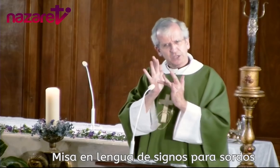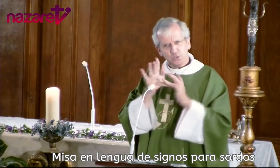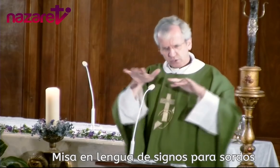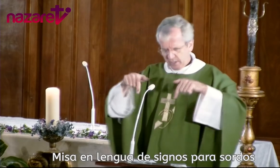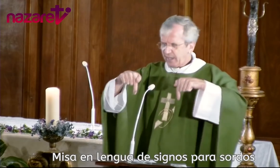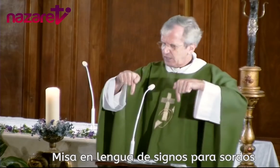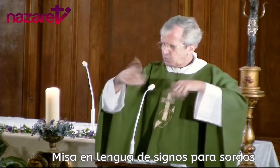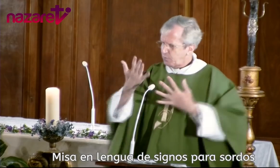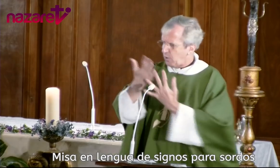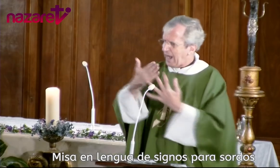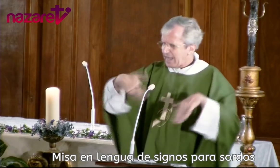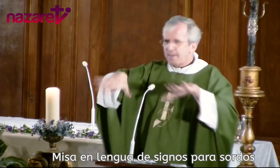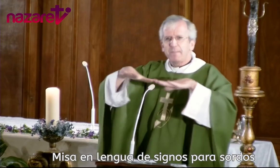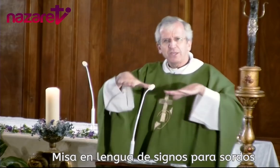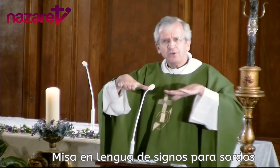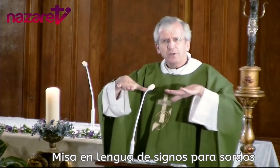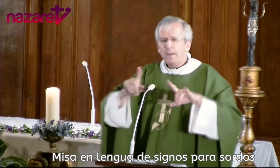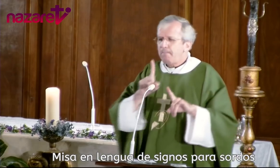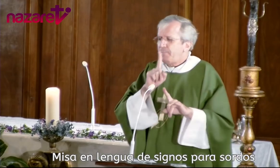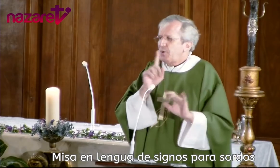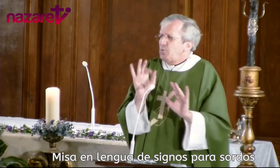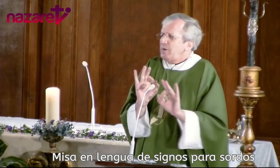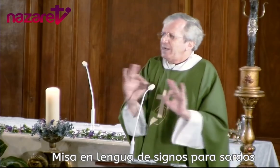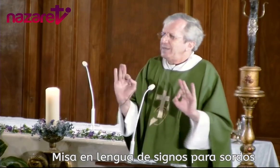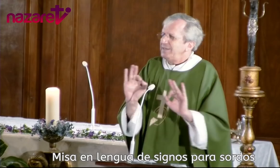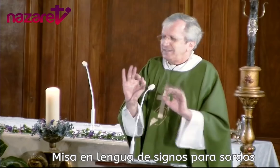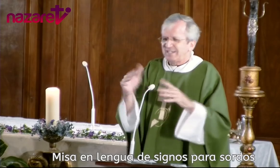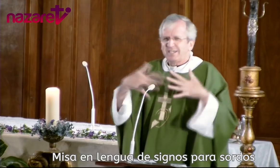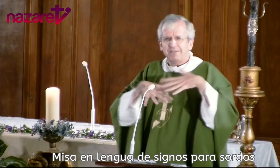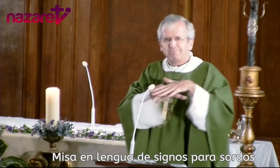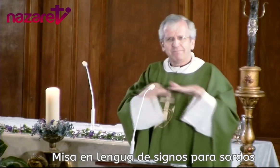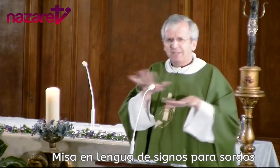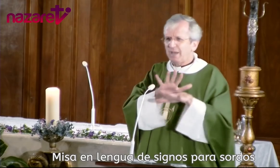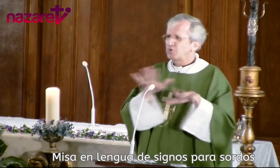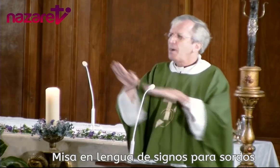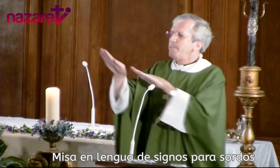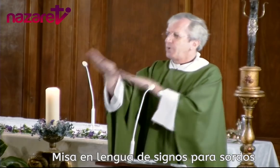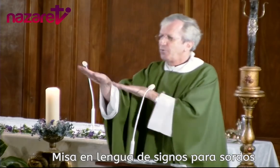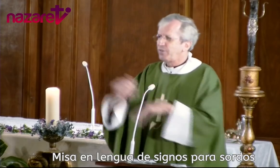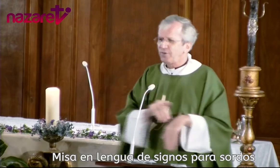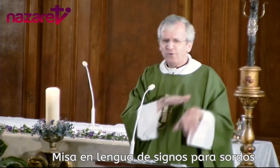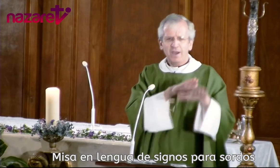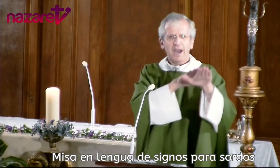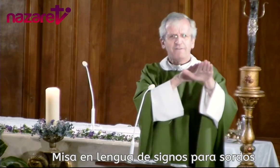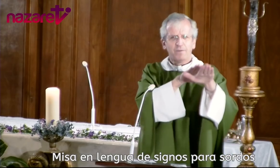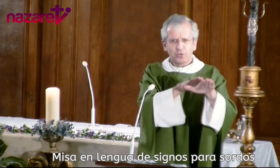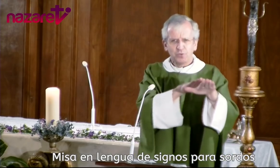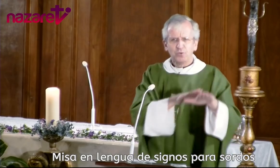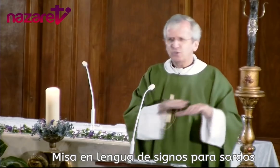Jesús estuvo ahí en medio, pero nunca se pronunció a favor de unos,